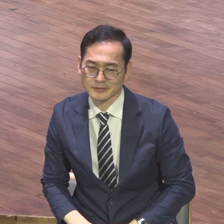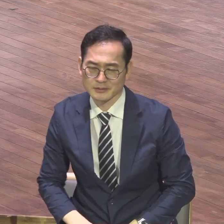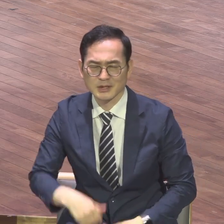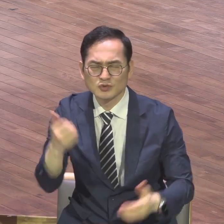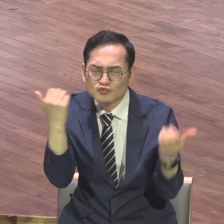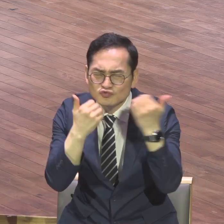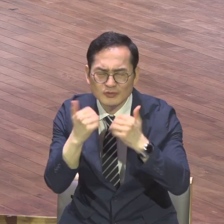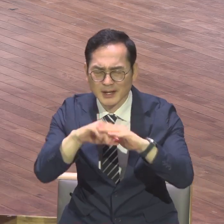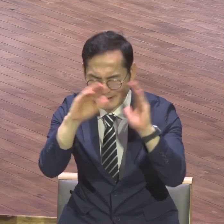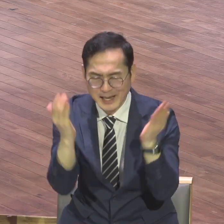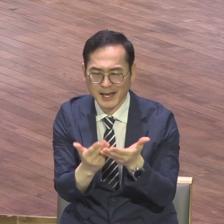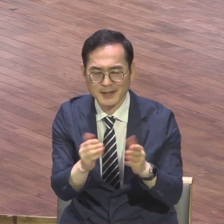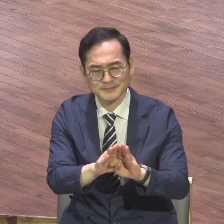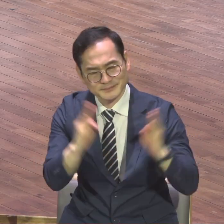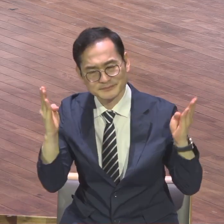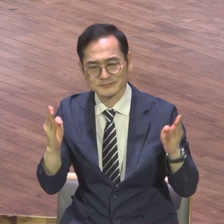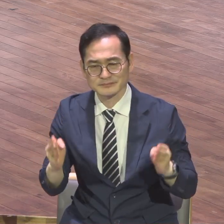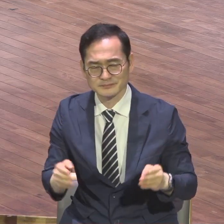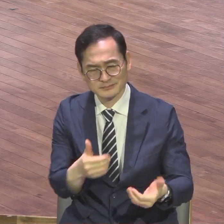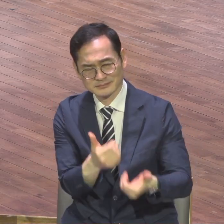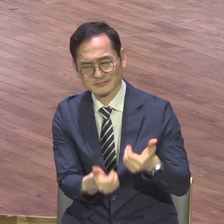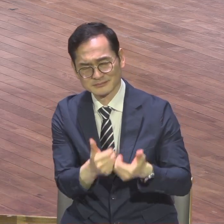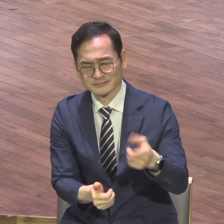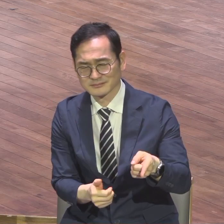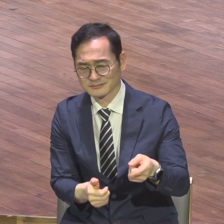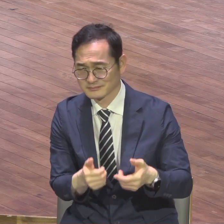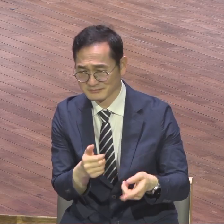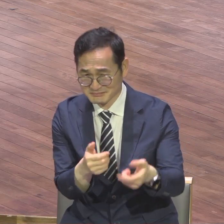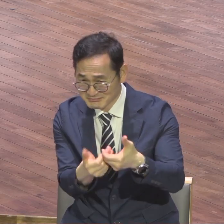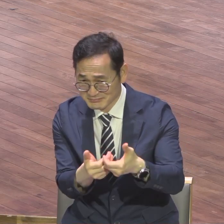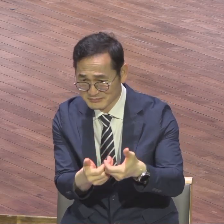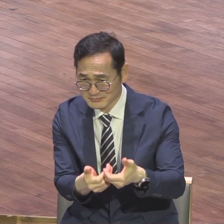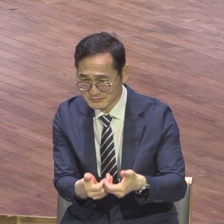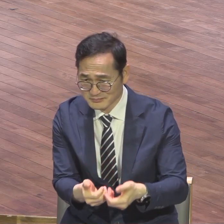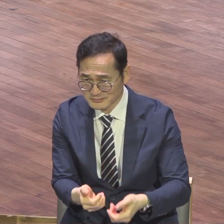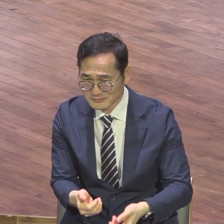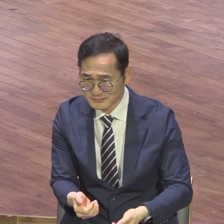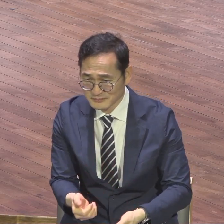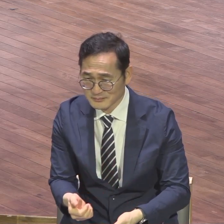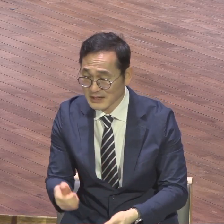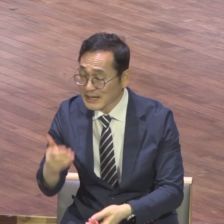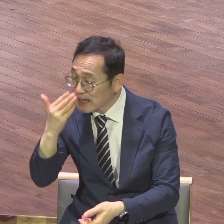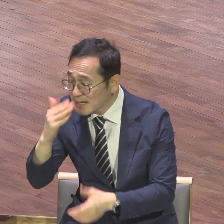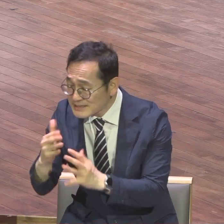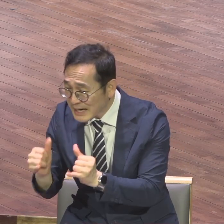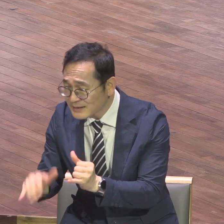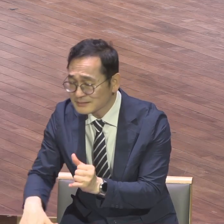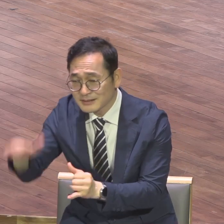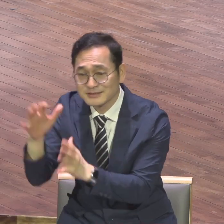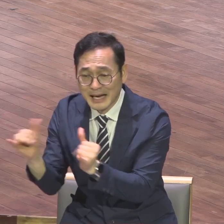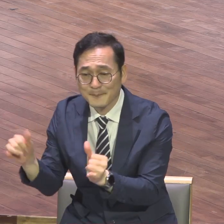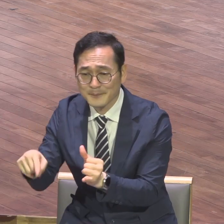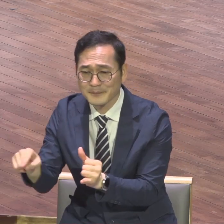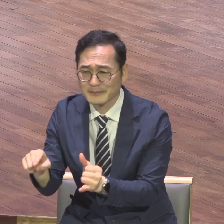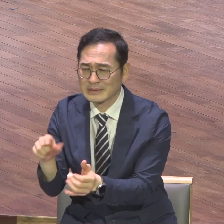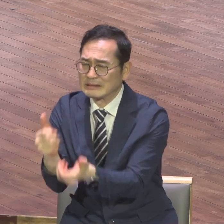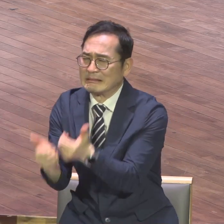있는. 내하고 안 맞다고 그건 이 히브리파 사람이. 따라서